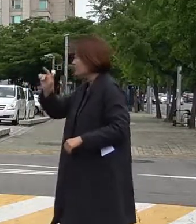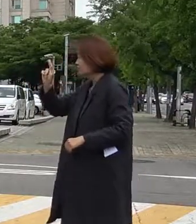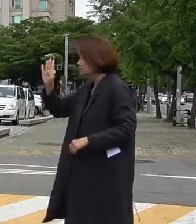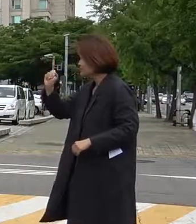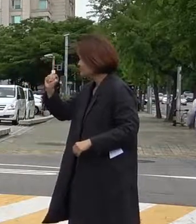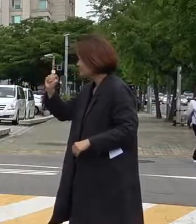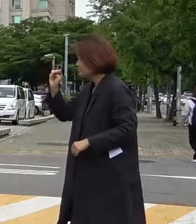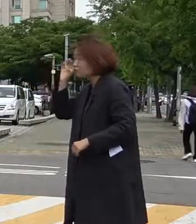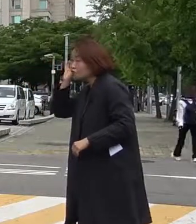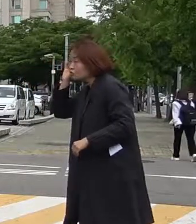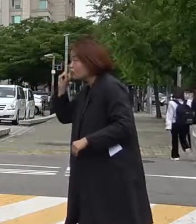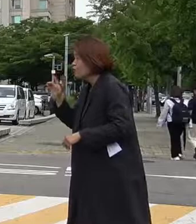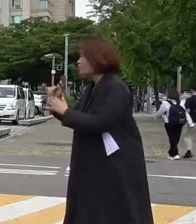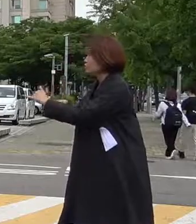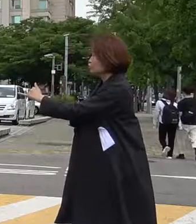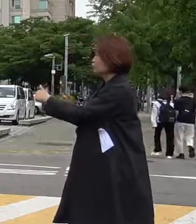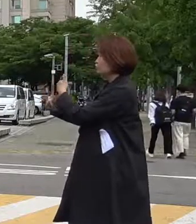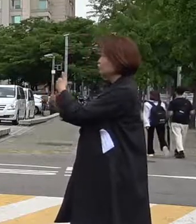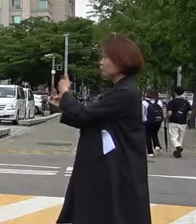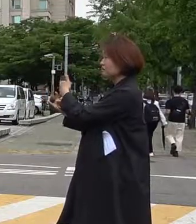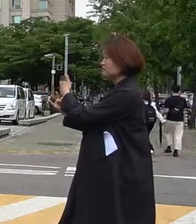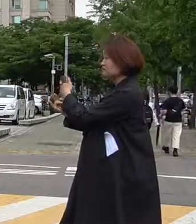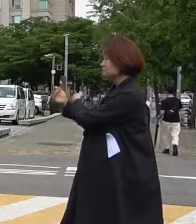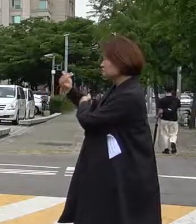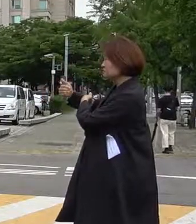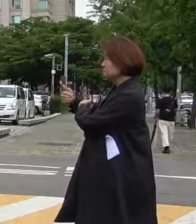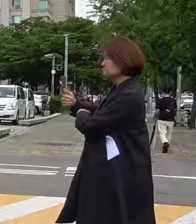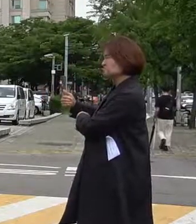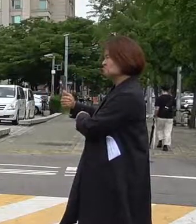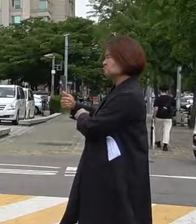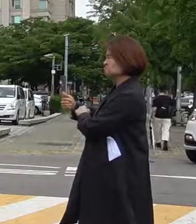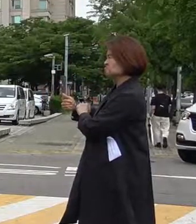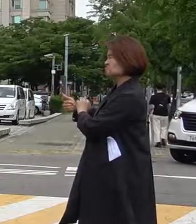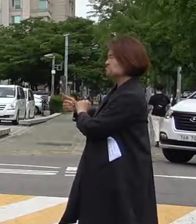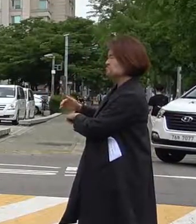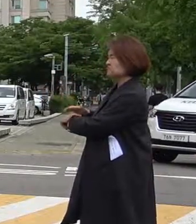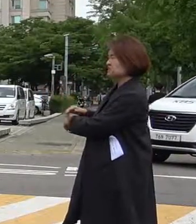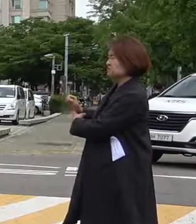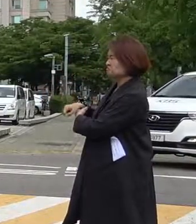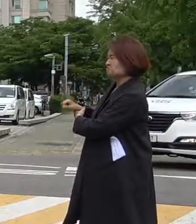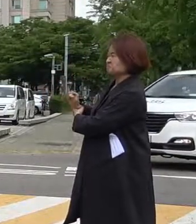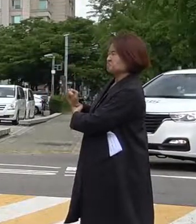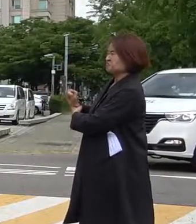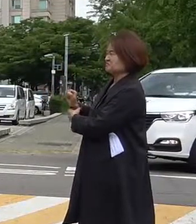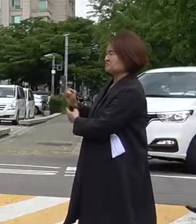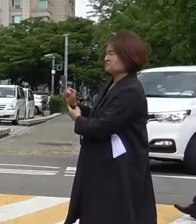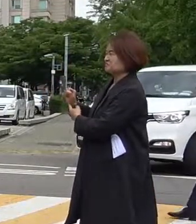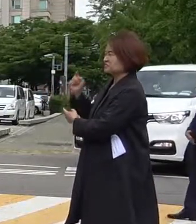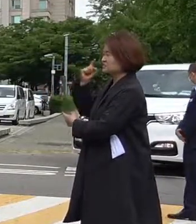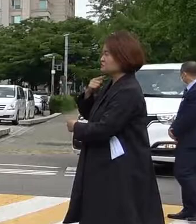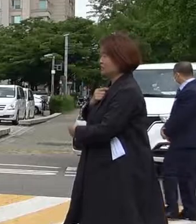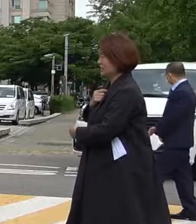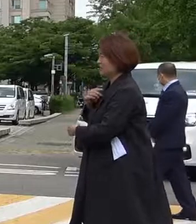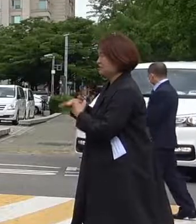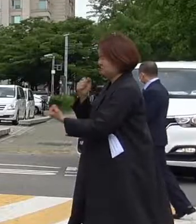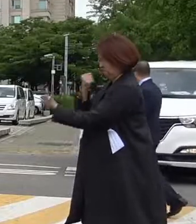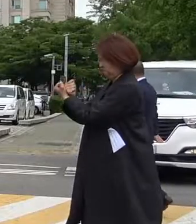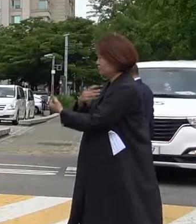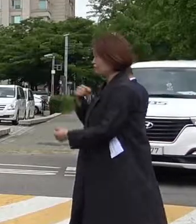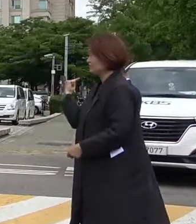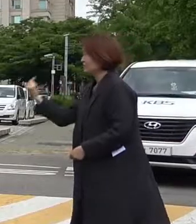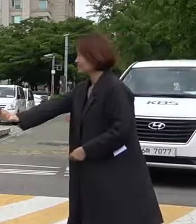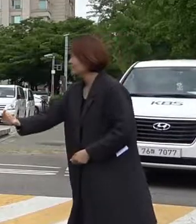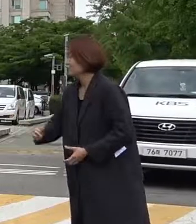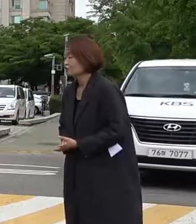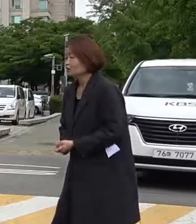KBS가 인권위원회 권고를 이렇게 쉽게 수용을 하지 않을 것 같다는 그런 얘기를 여러 차례 들었습니다. 그래서 오늘 왔습니다.